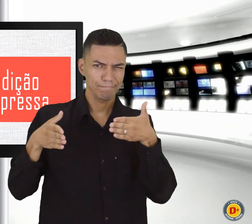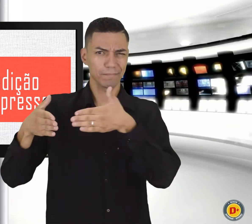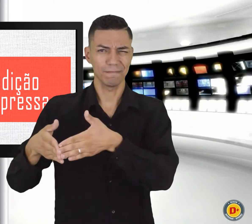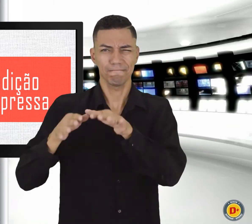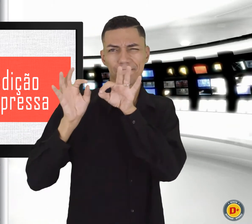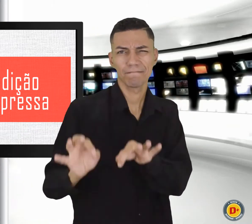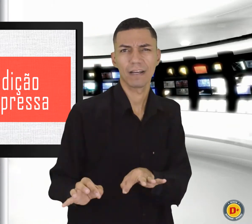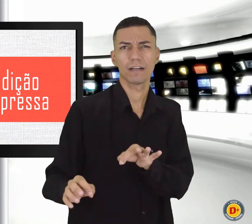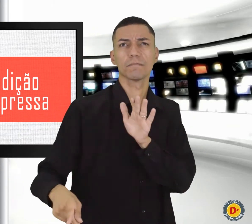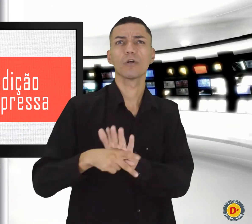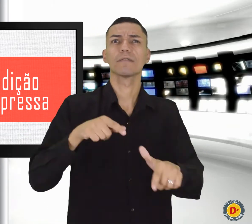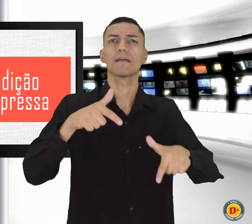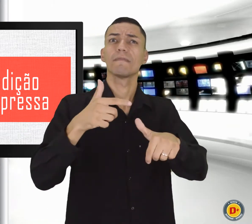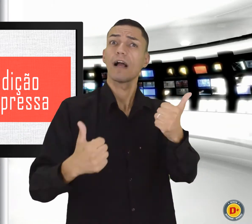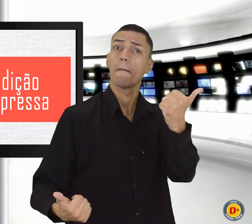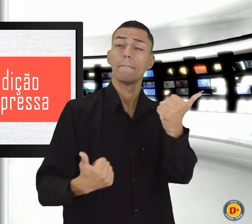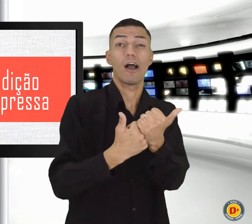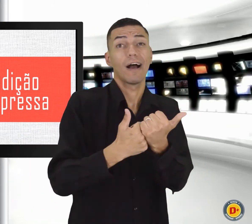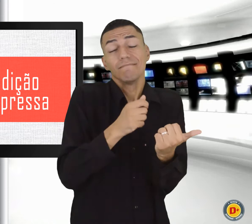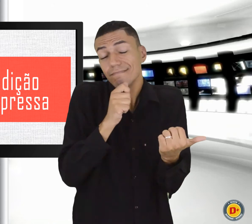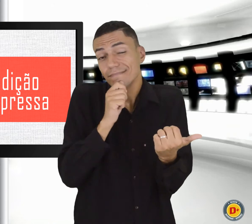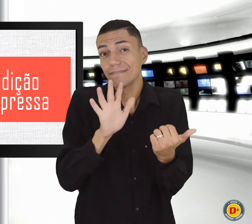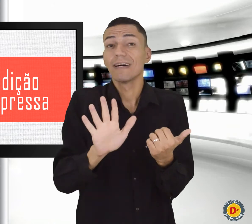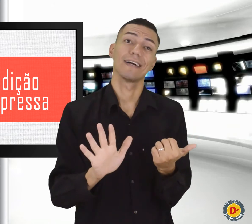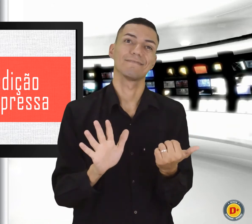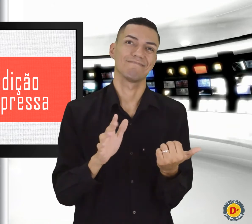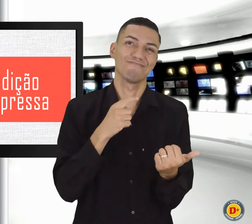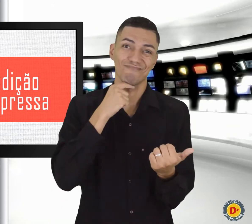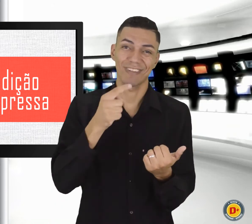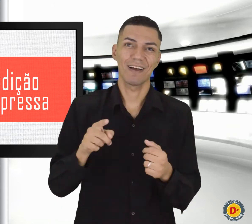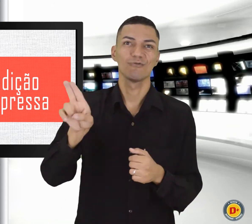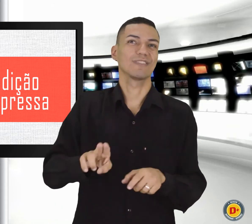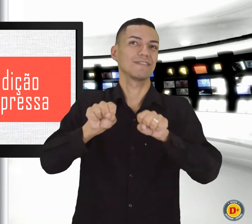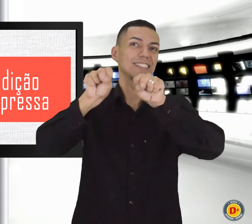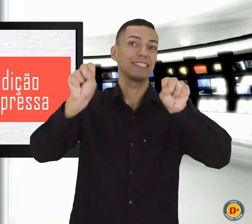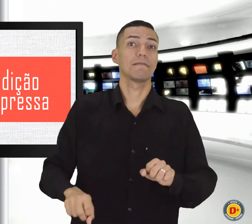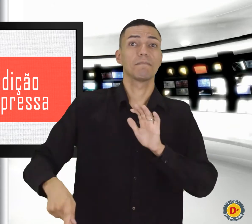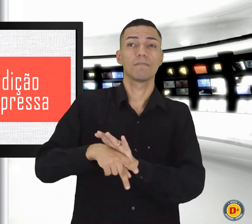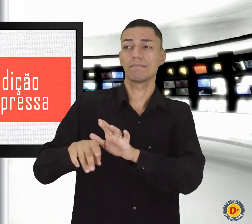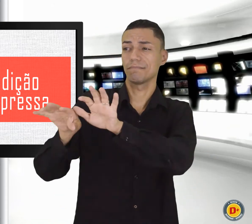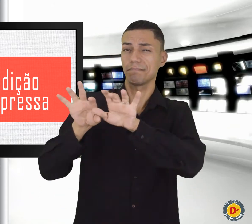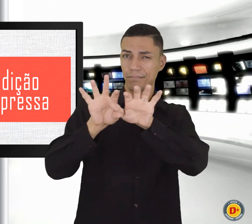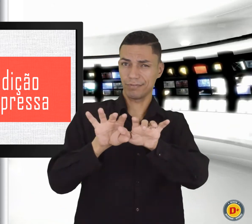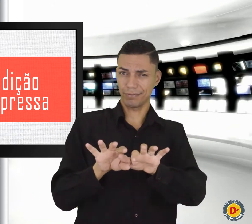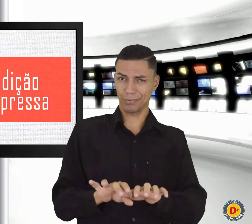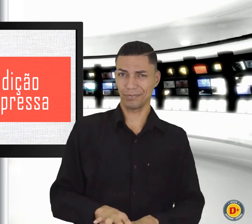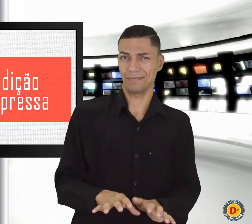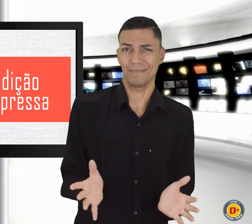como utilizar um sistema de cadastro. Cada entidade especializada que contenha um programa de